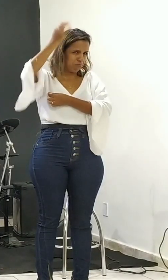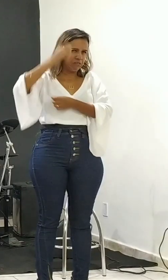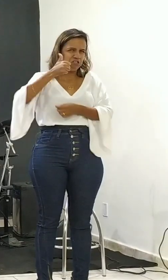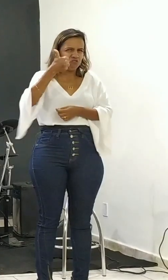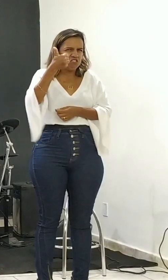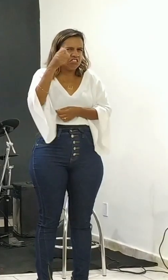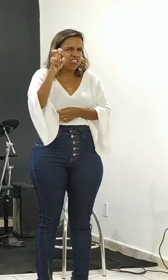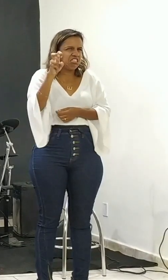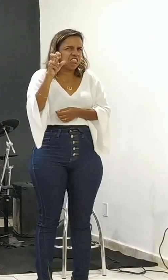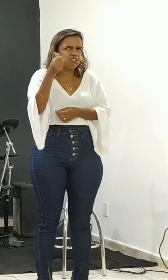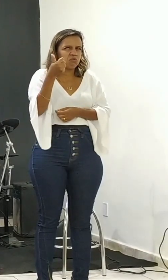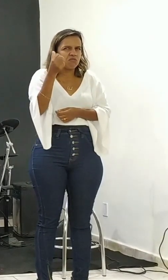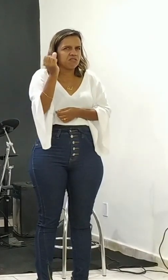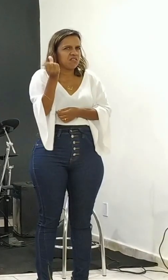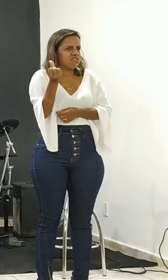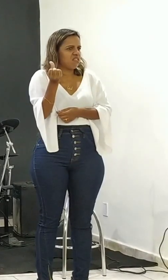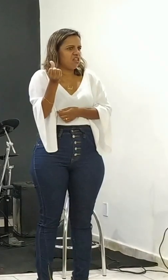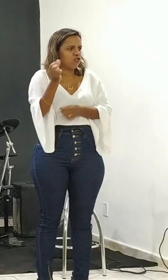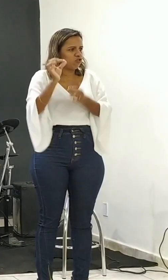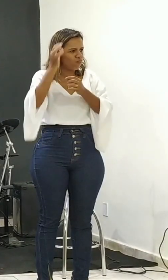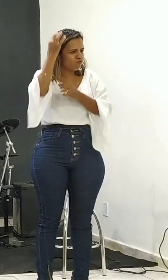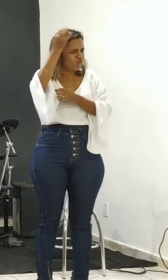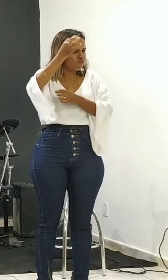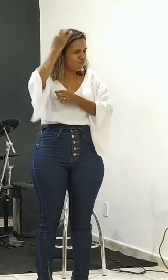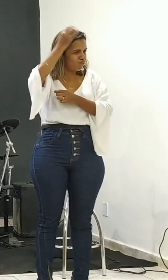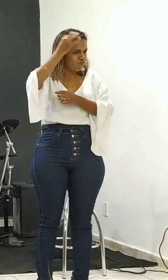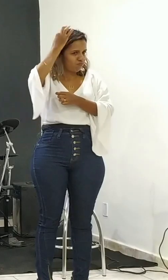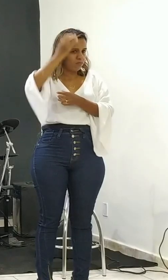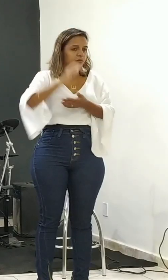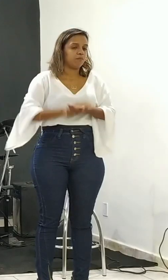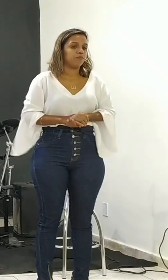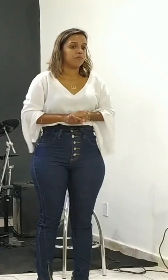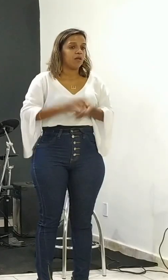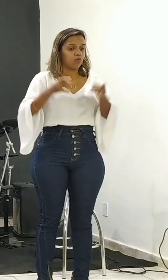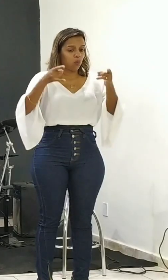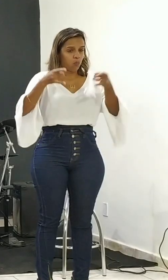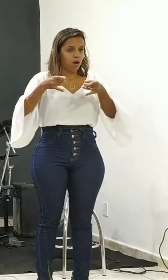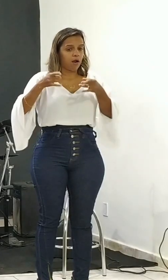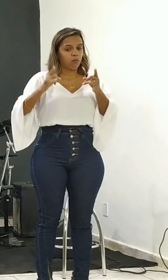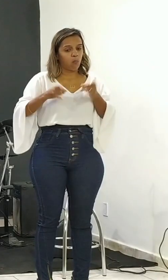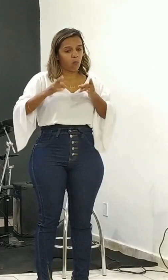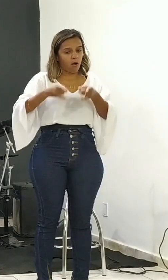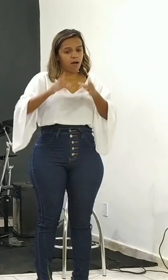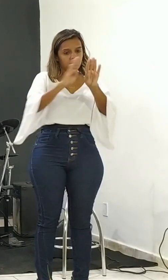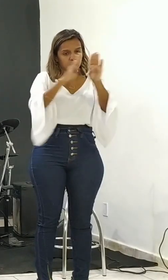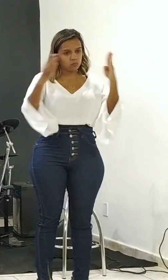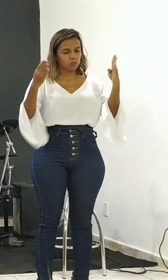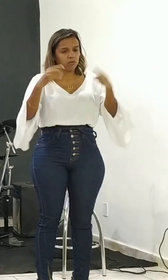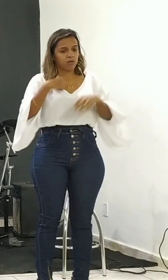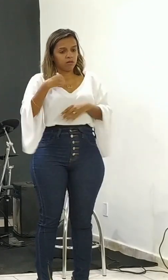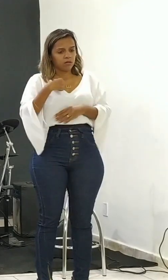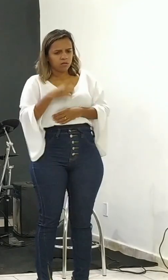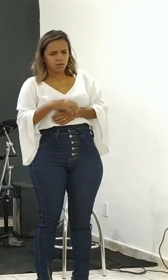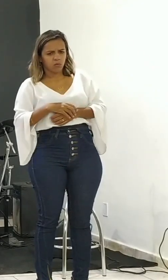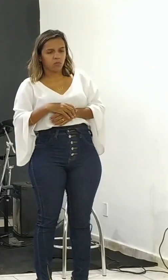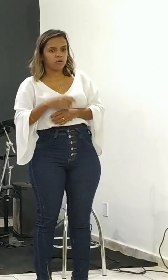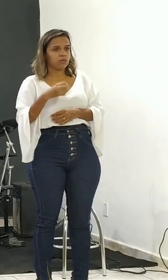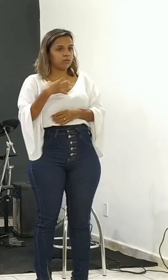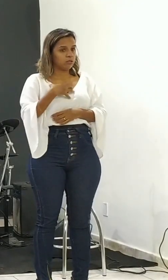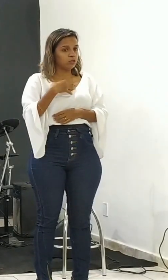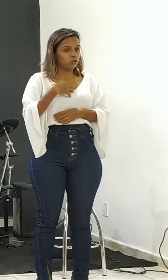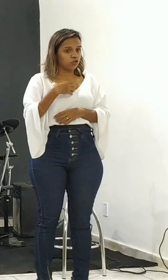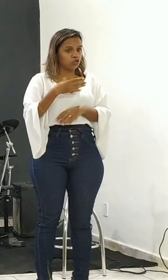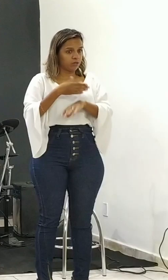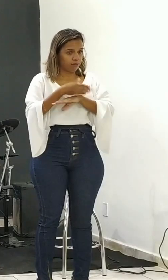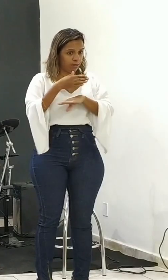15, se foi 16 pontos. Enviaram ele para o quarto e eu entrei no quarto. Naquela hora eu tinha entrado